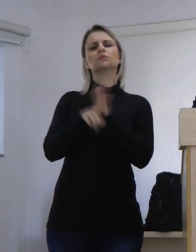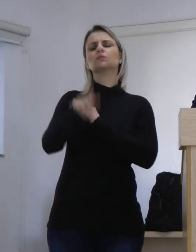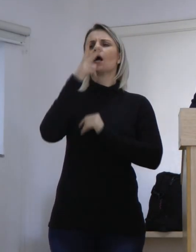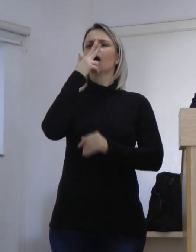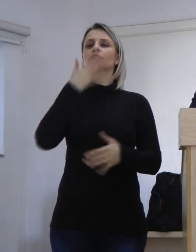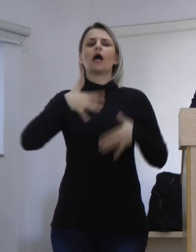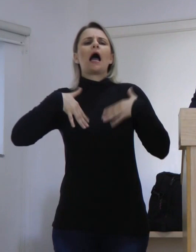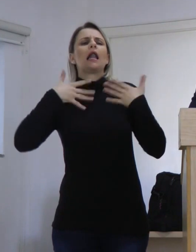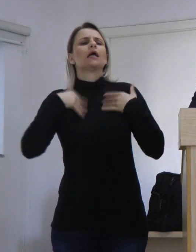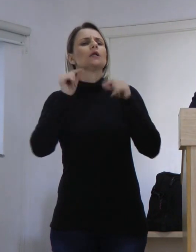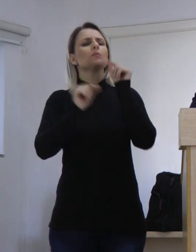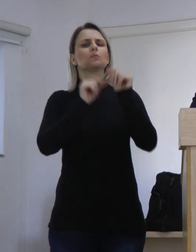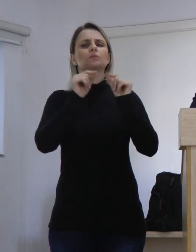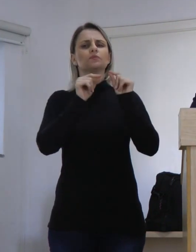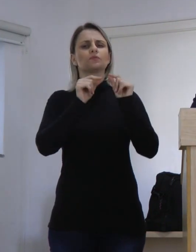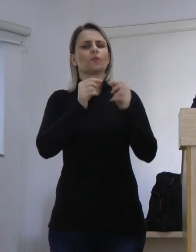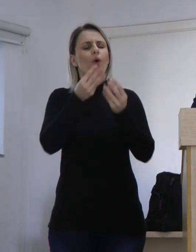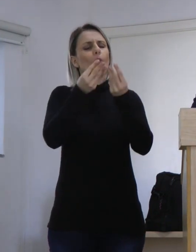defeito?